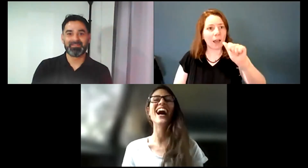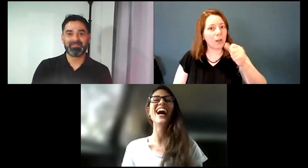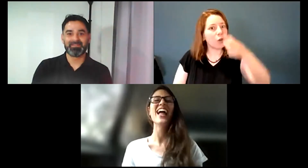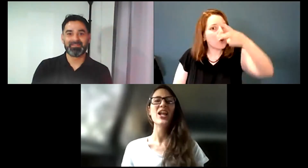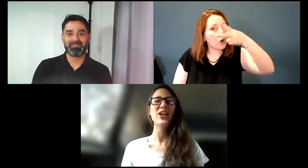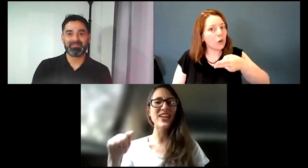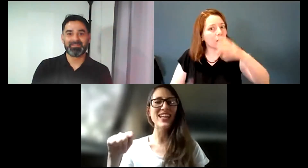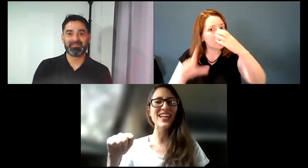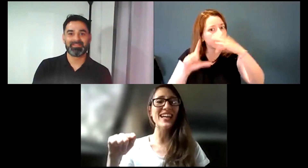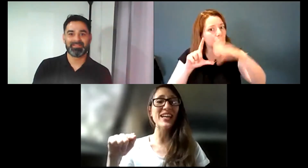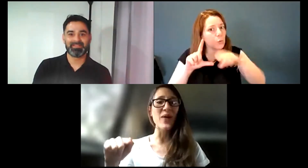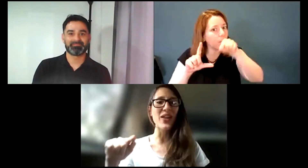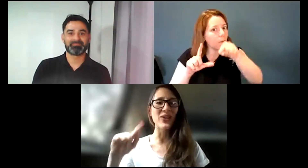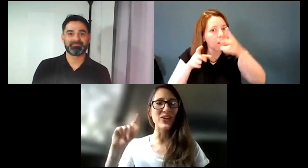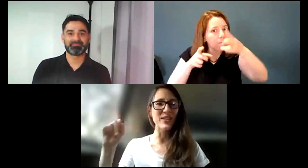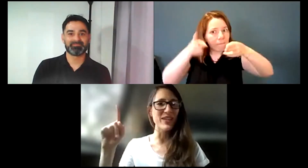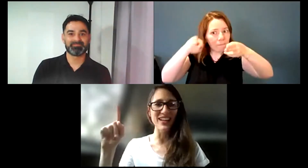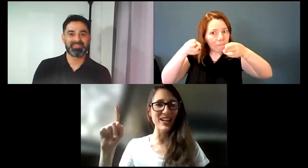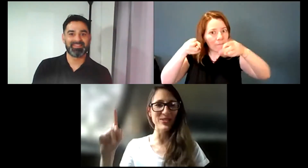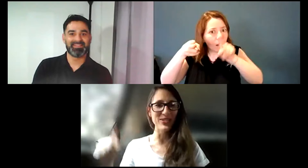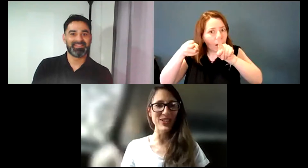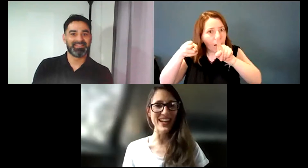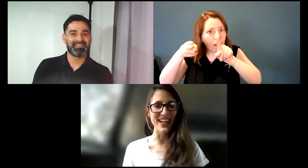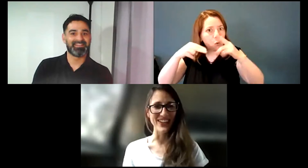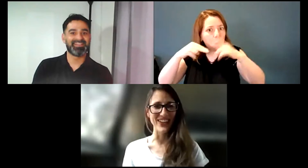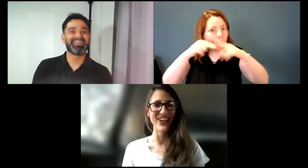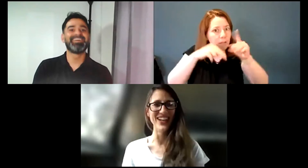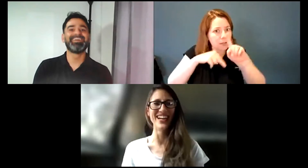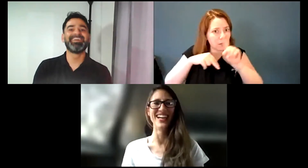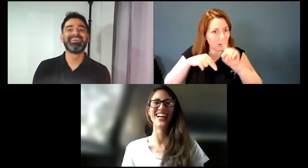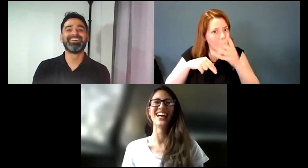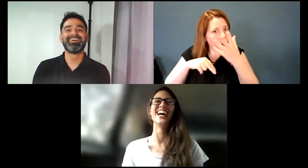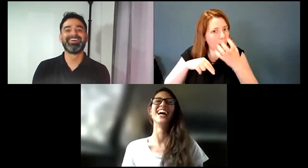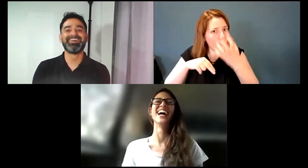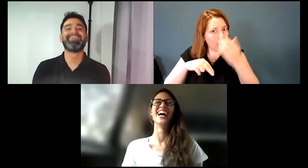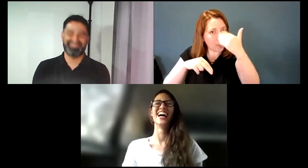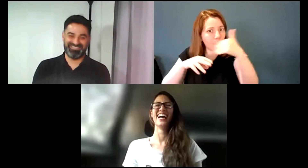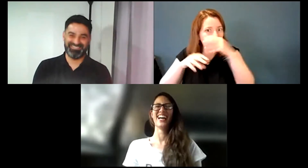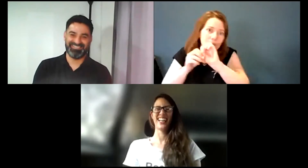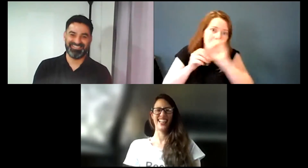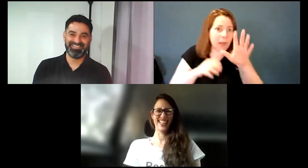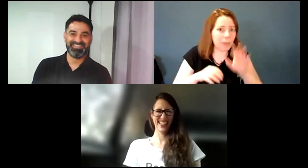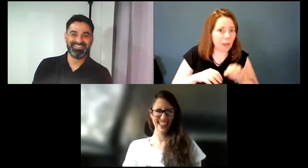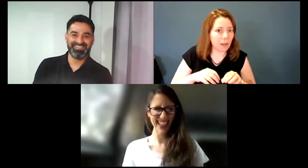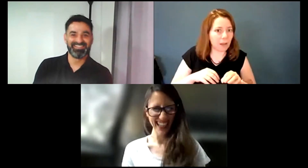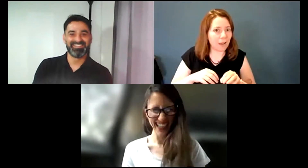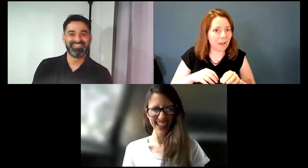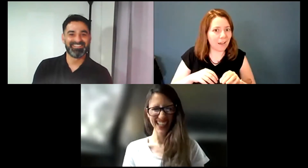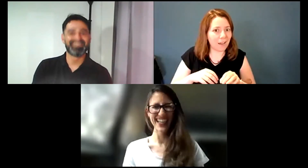importante. Lo quiere dejar grabado, lo quiere mandar a algún lugar, algo. No, a recordártelo nada más, que la promesa.